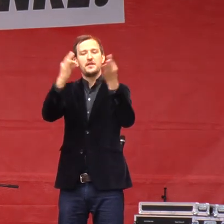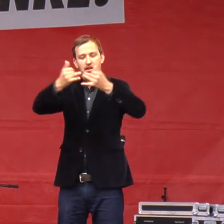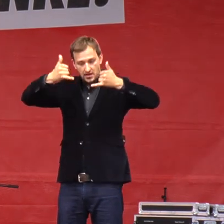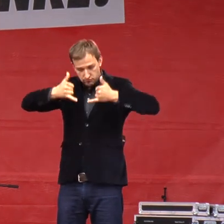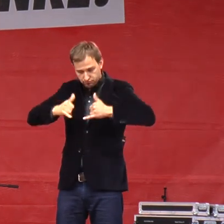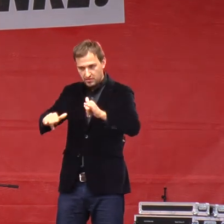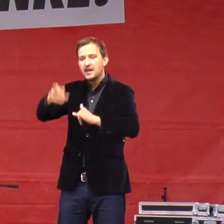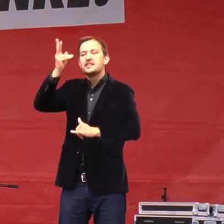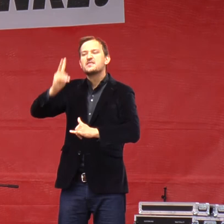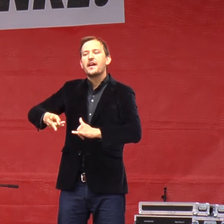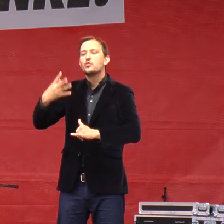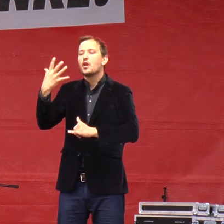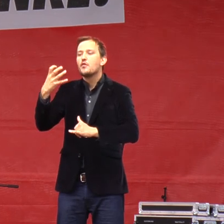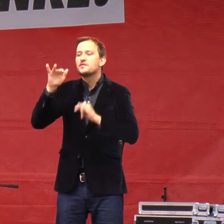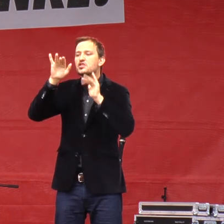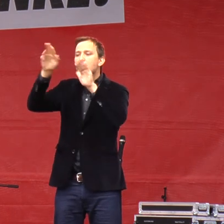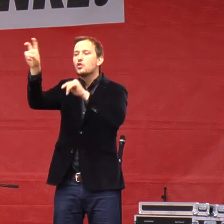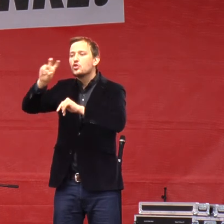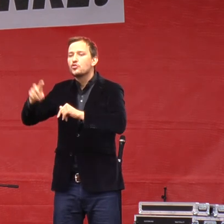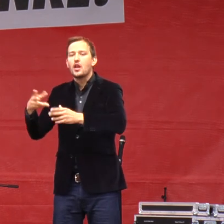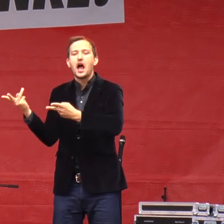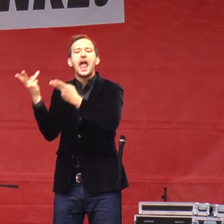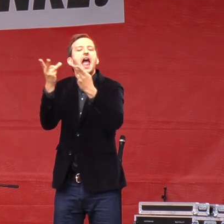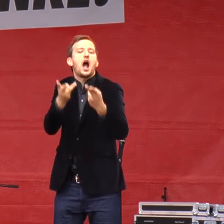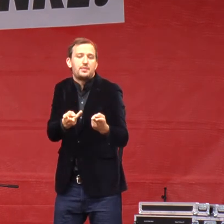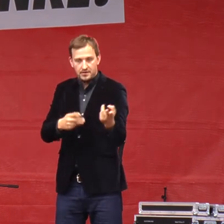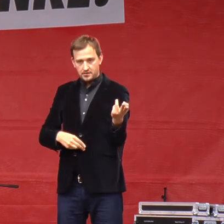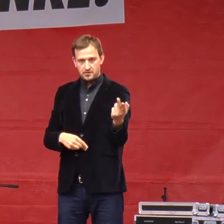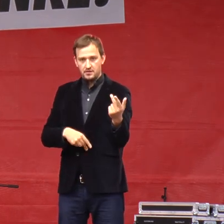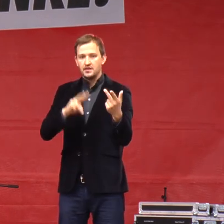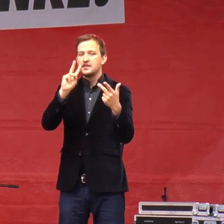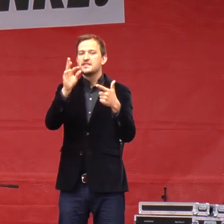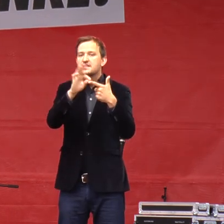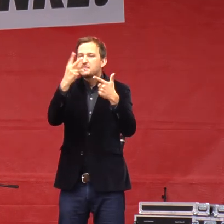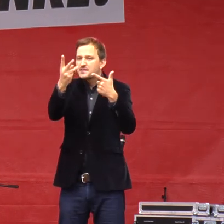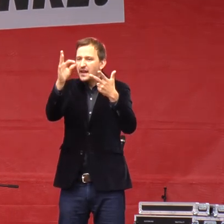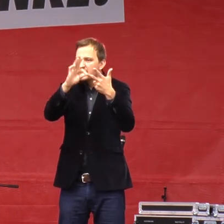die dir 250 Millionen Dollar vererbt. Tipp